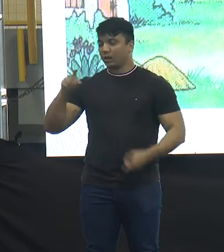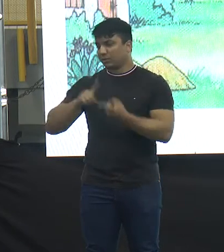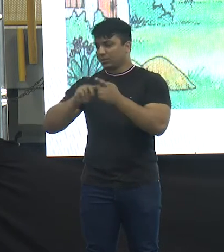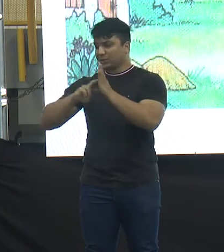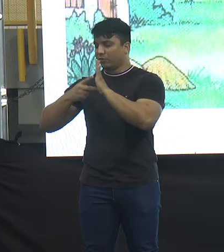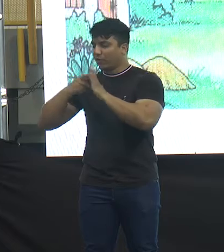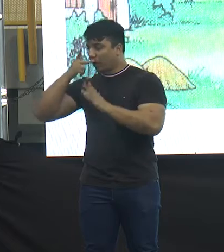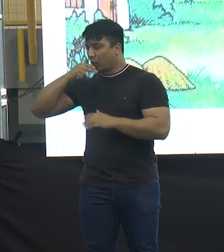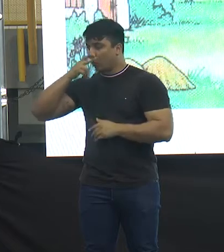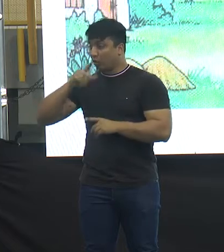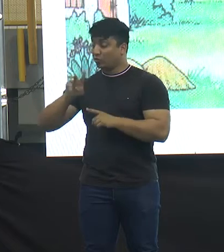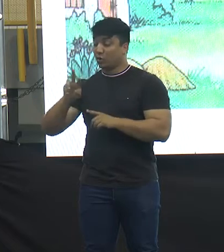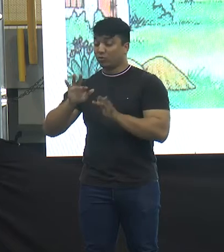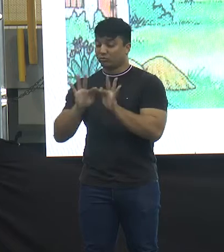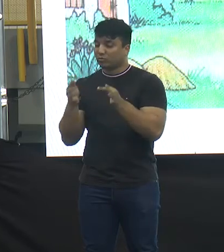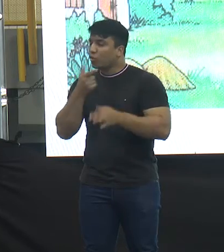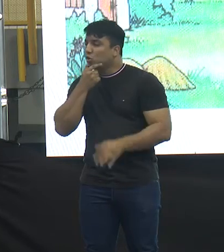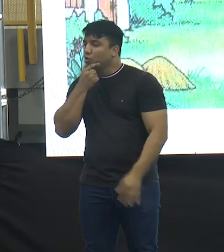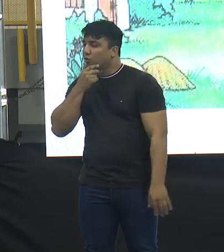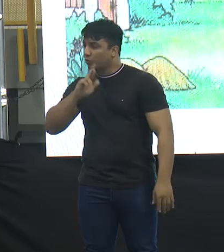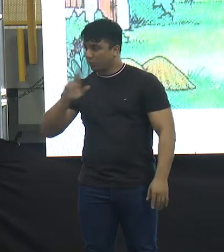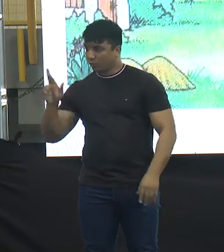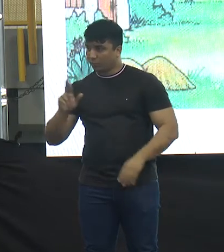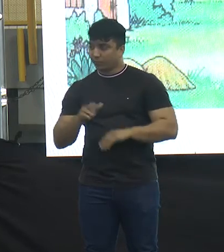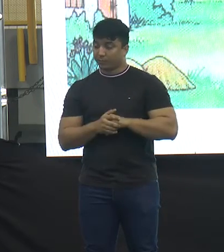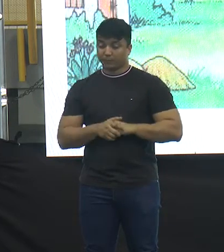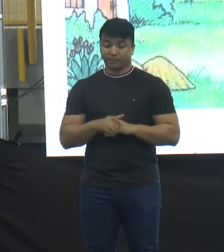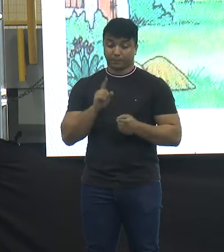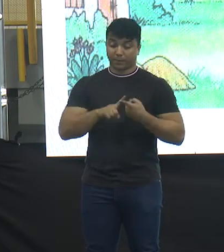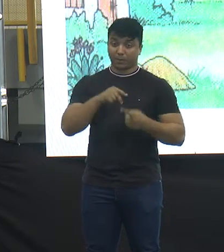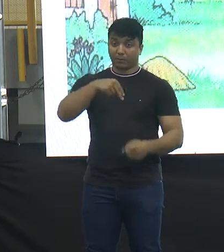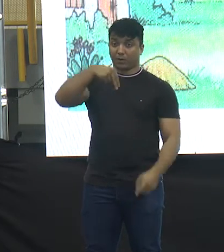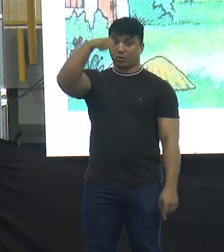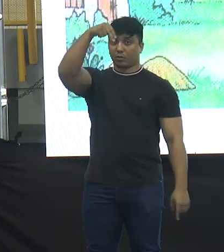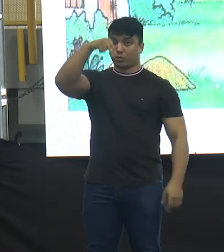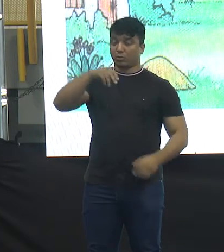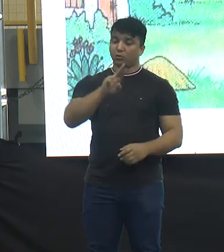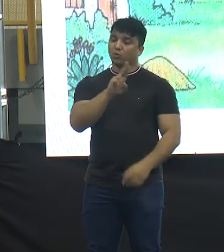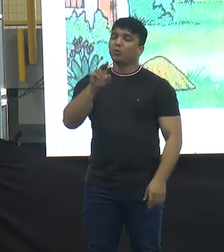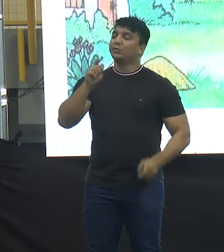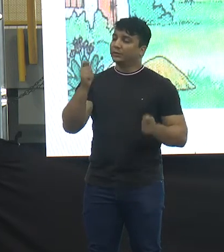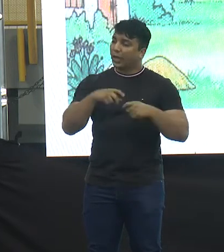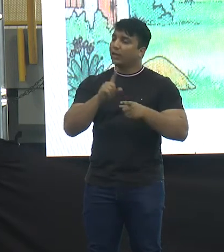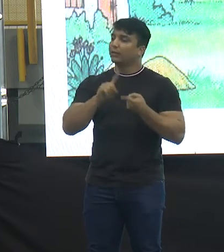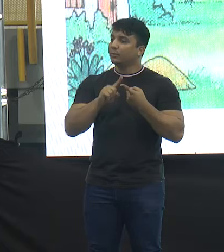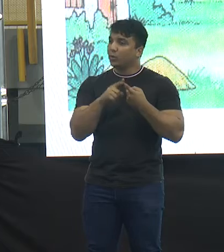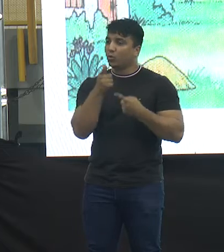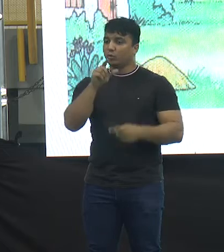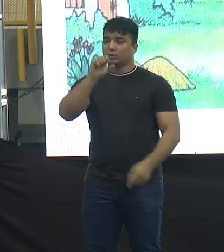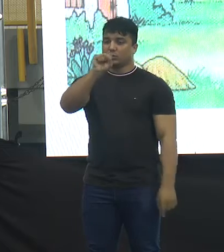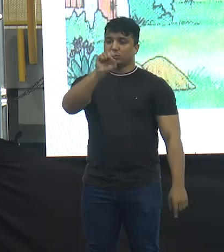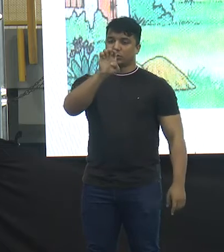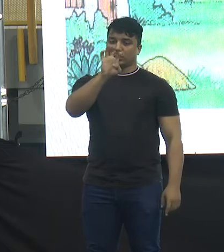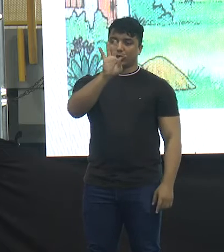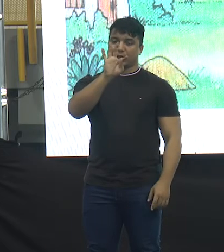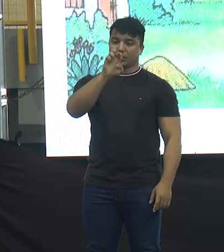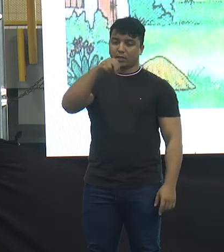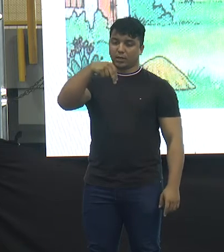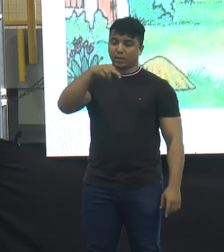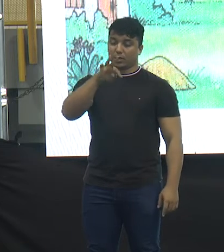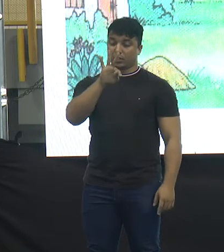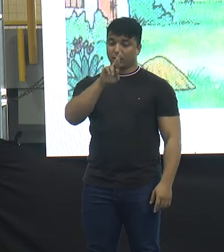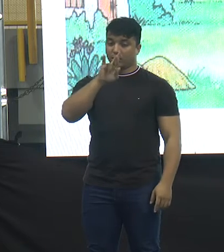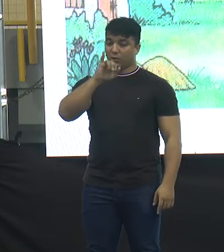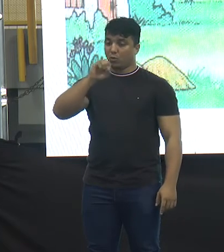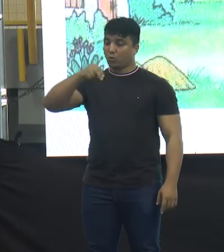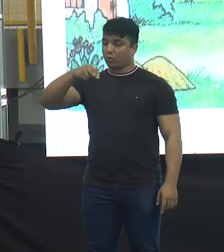coisa. O norte, professor, pode ser chamado também de setentrional. Note isso aí, setentrional,